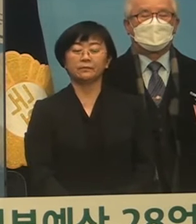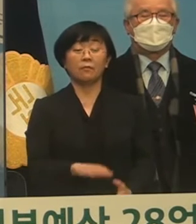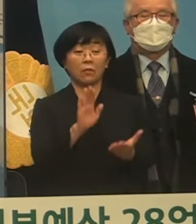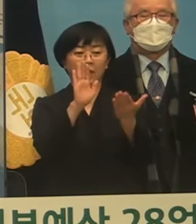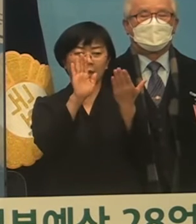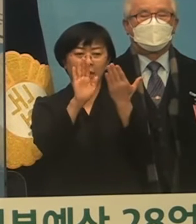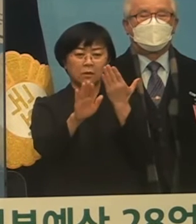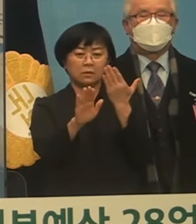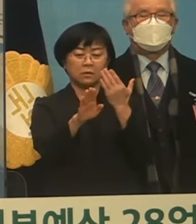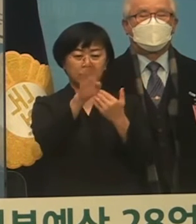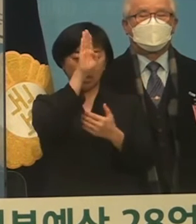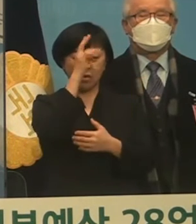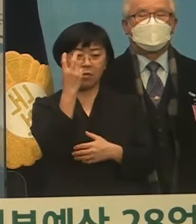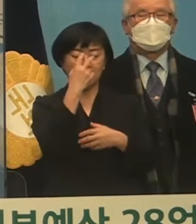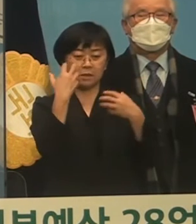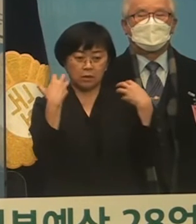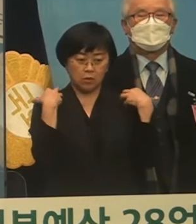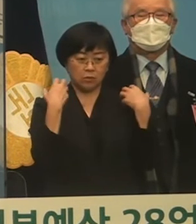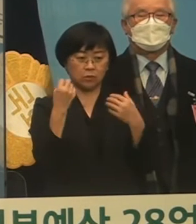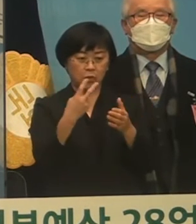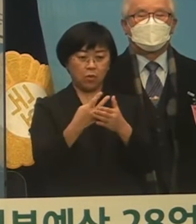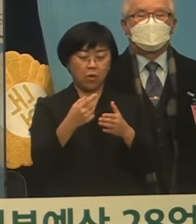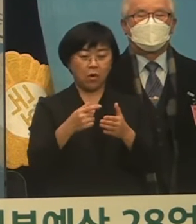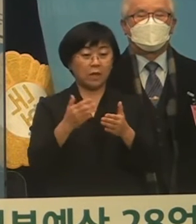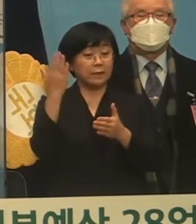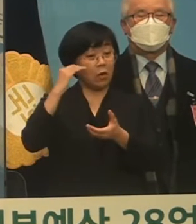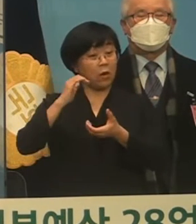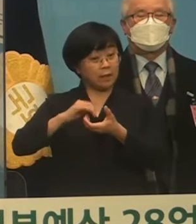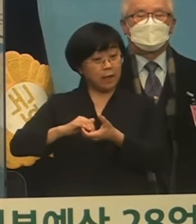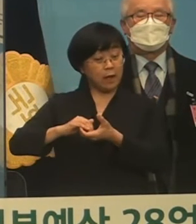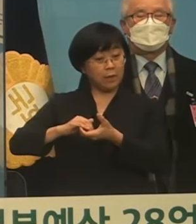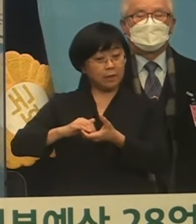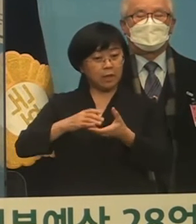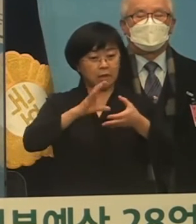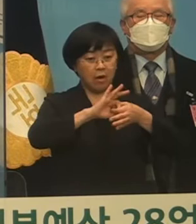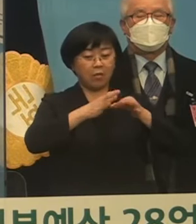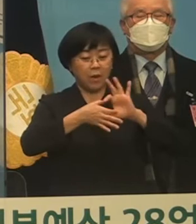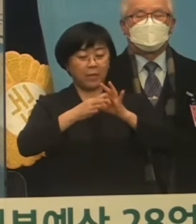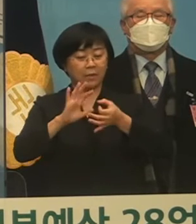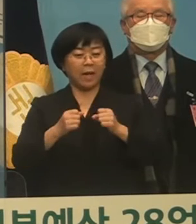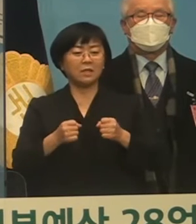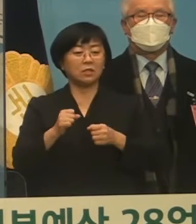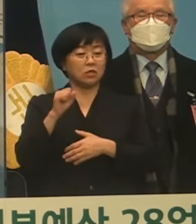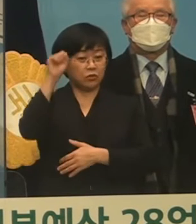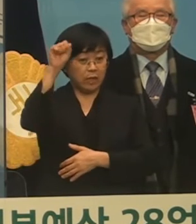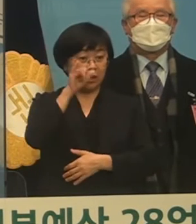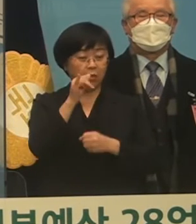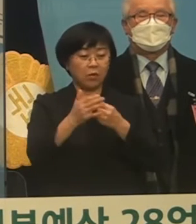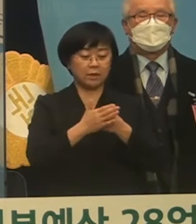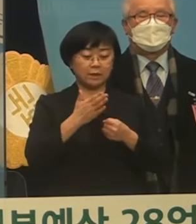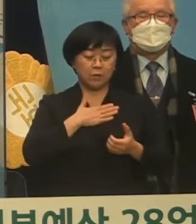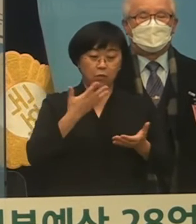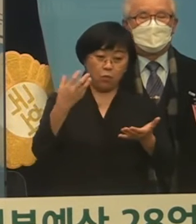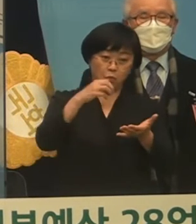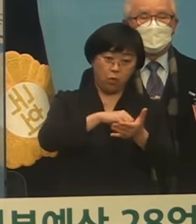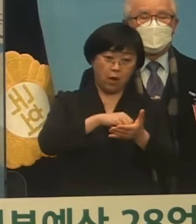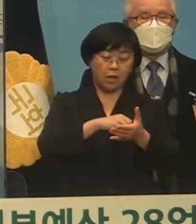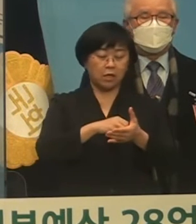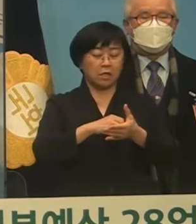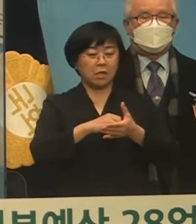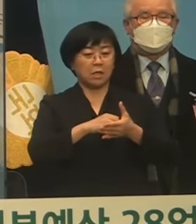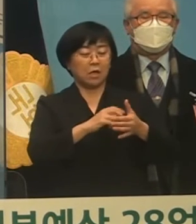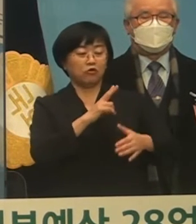이후 질병관리청과 청와대 앞에서 릴레이 시위를 결척하며 저를 비롯한